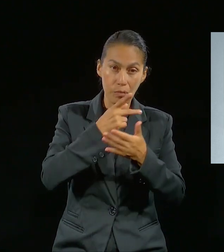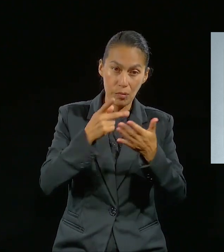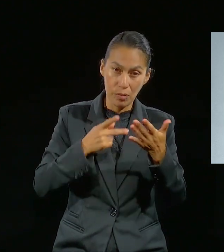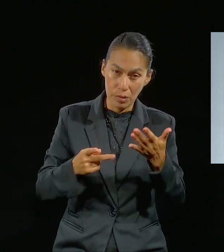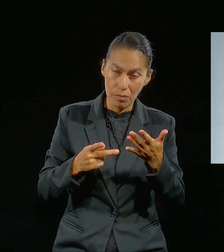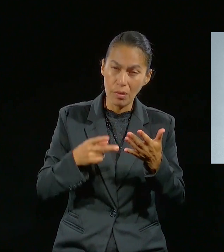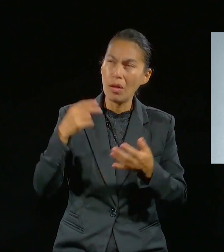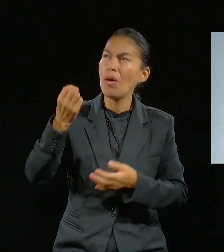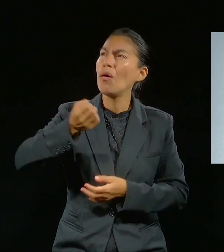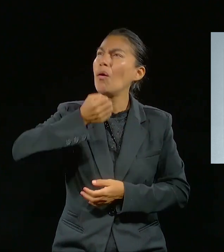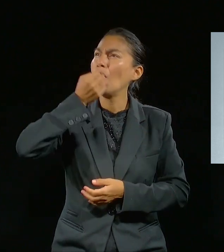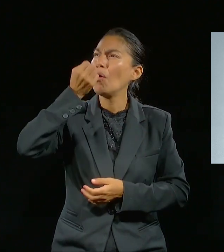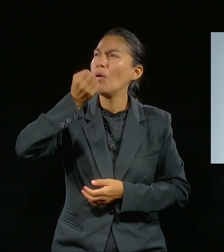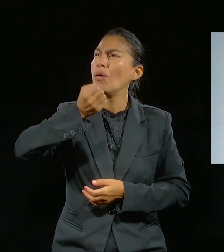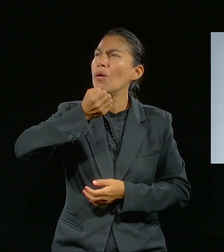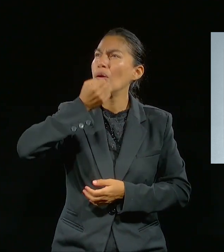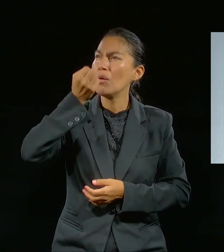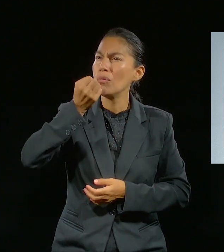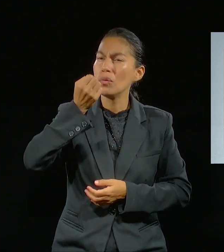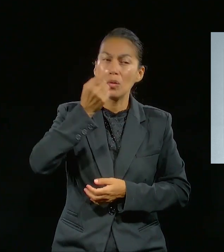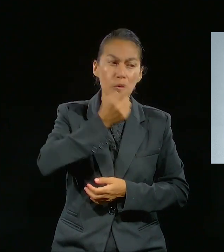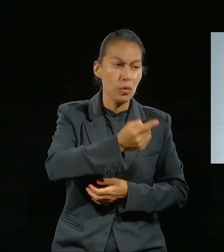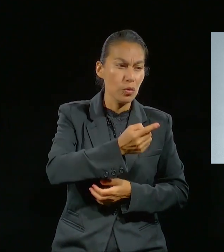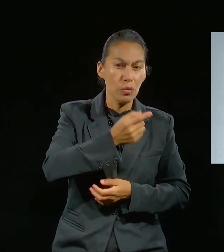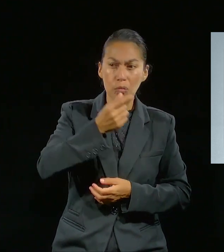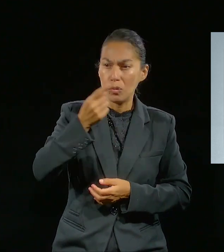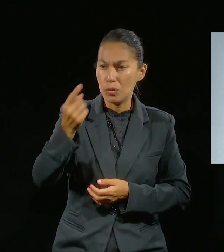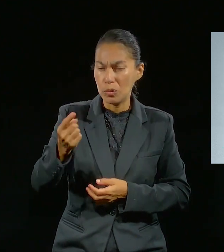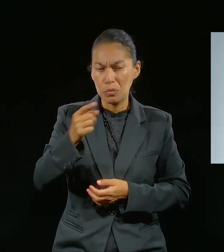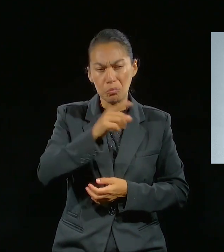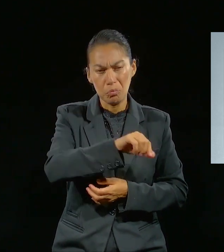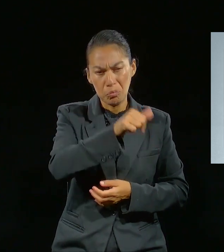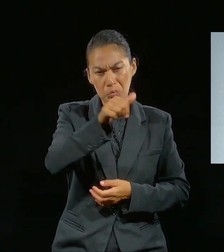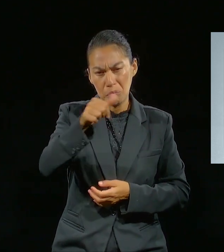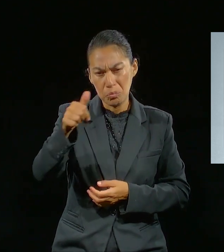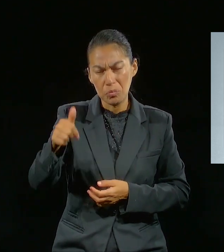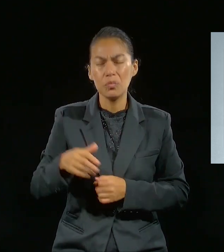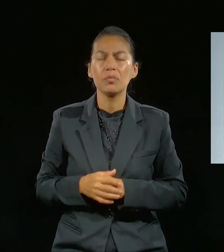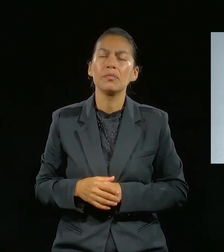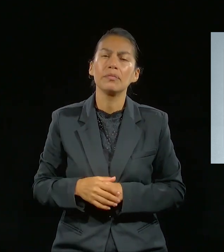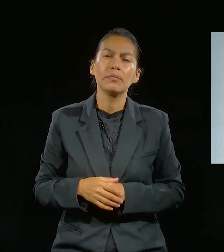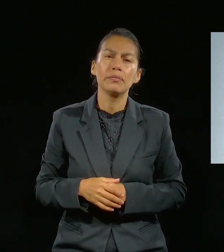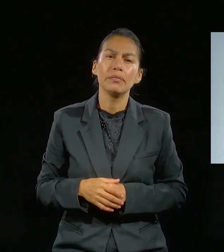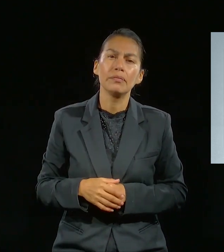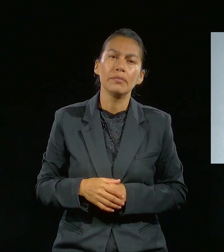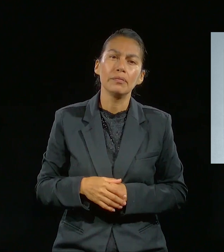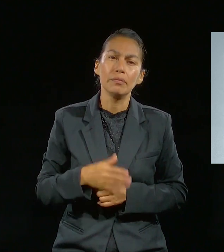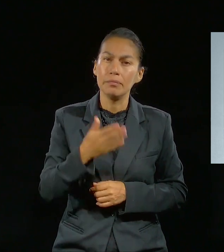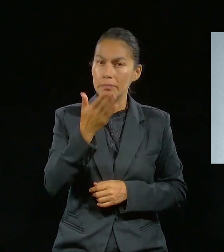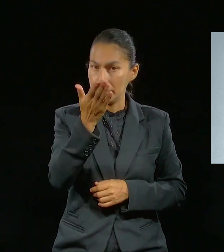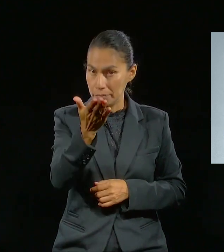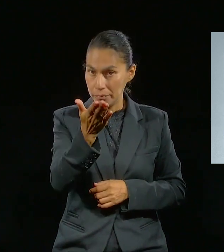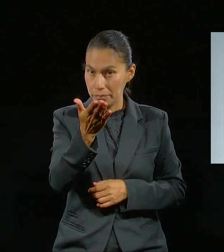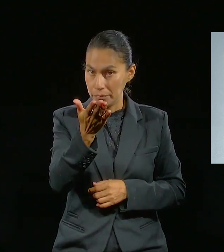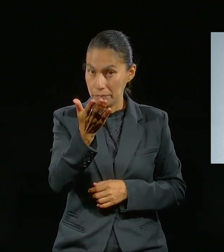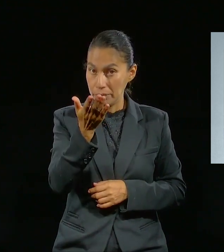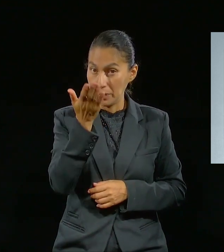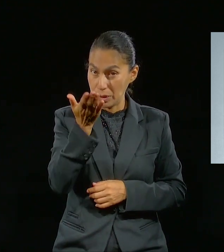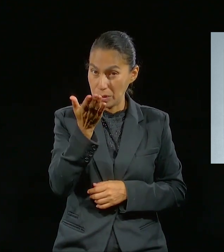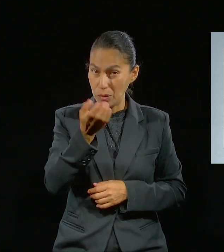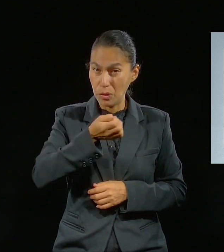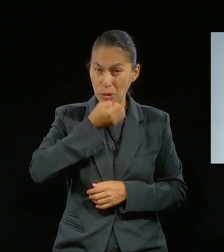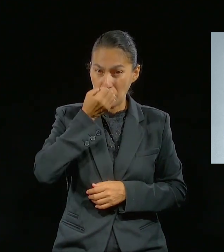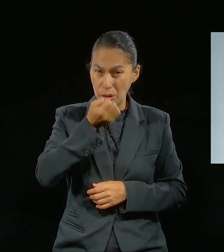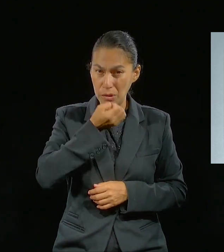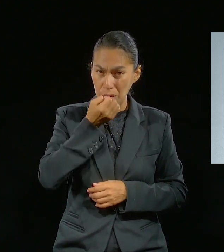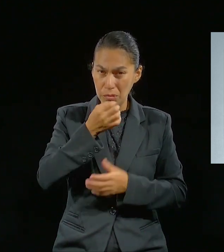hermana, oramos. Oramos los unos por los otros. Si tú tienes